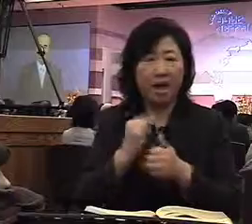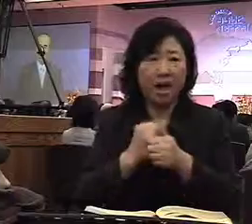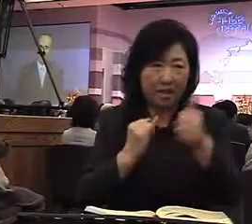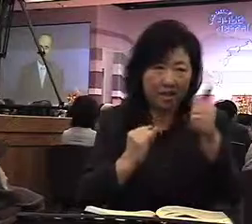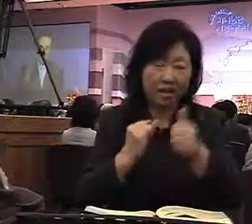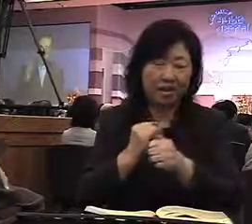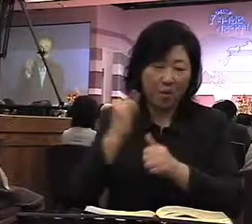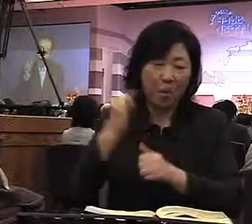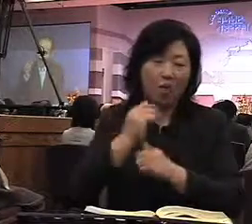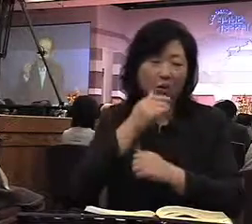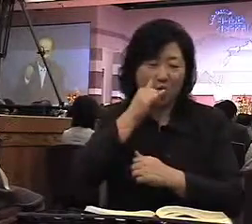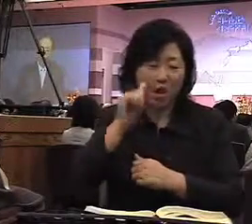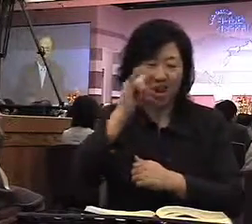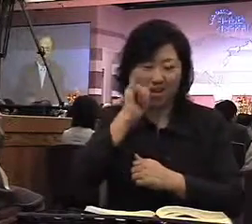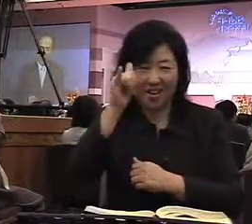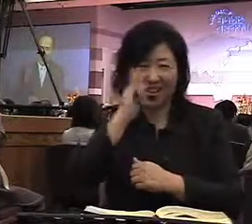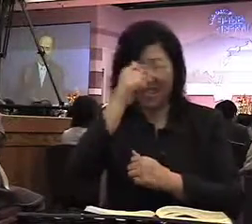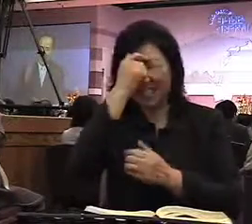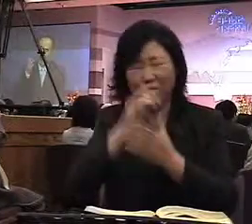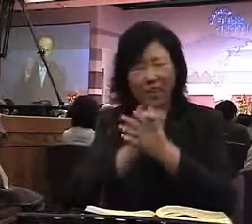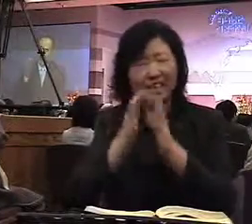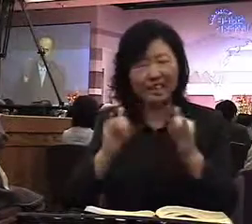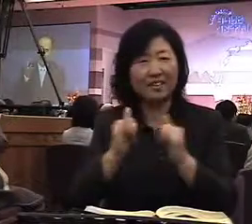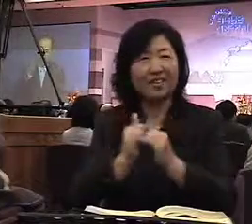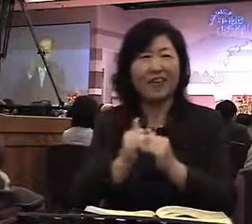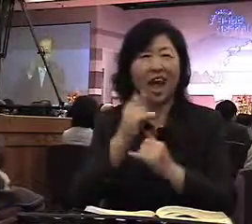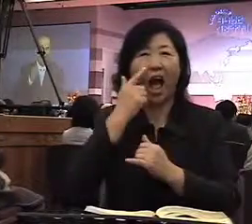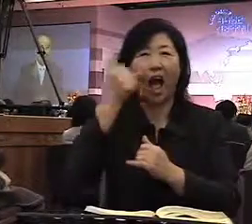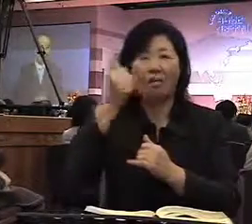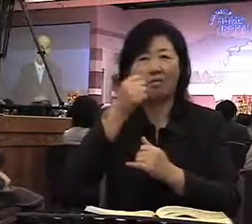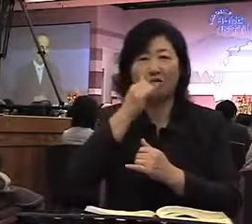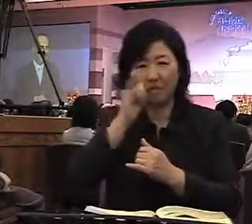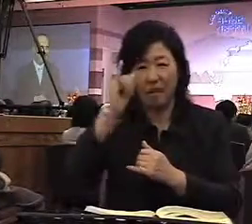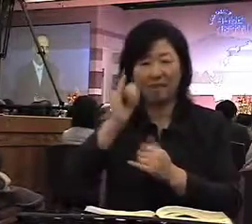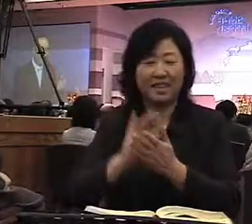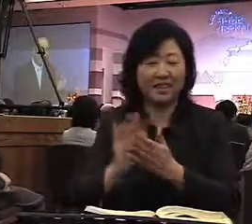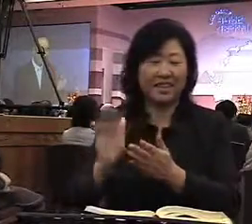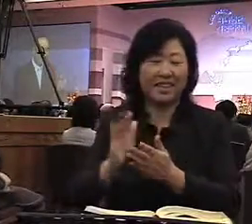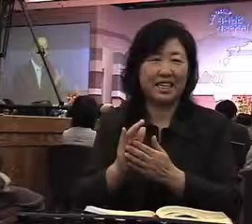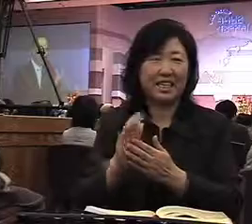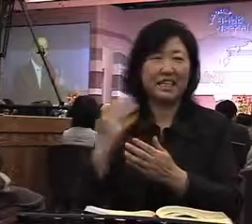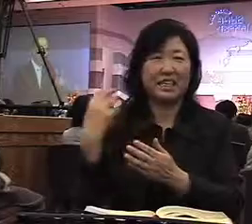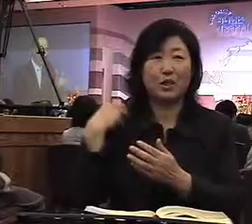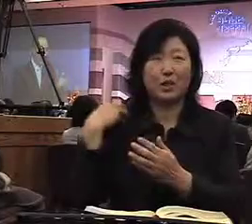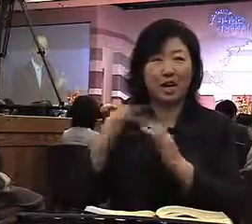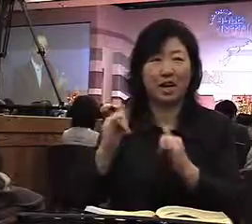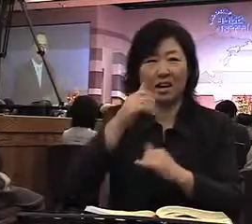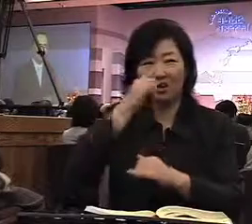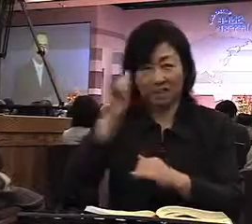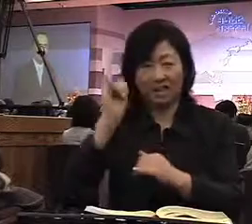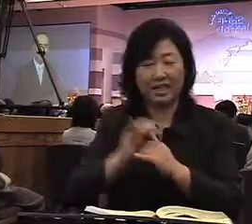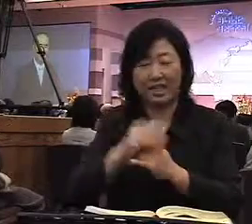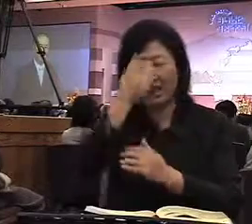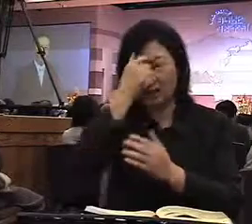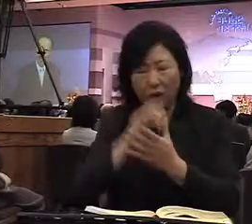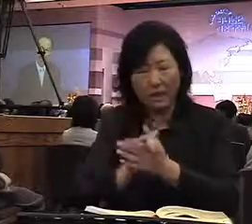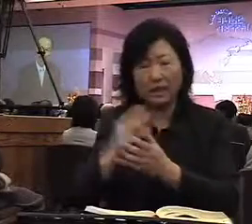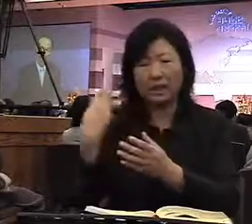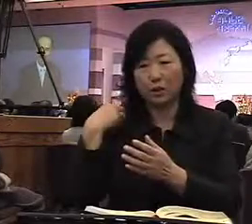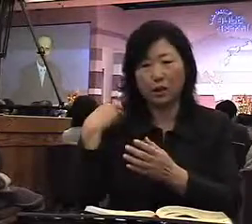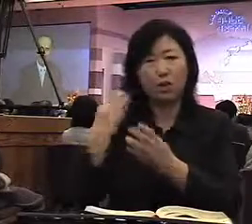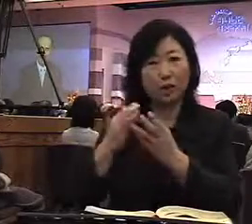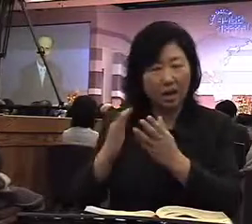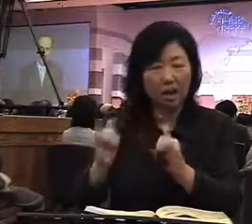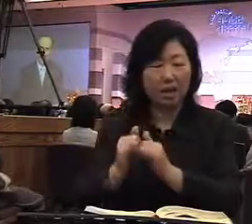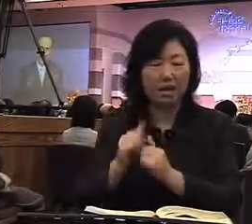아내입니다. 아버지 훌륭합니다. 기도하는 아버지 훌륭합니다. 지도자 훌륭합니다. 기도하는 지도자